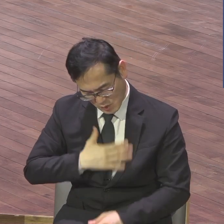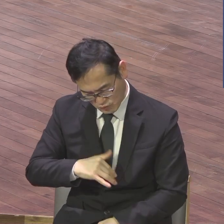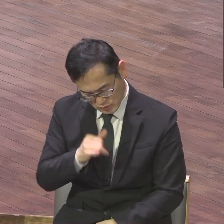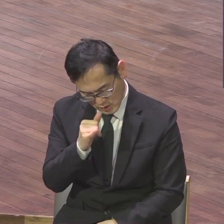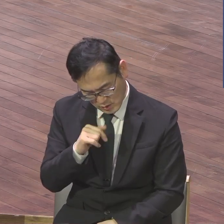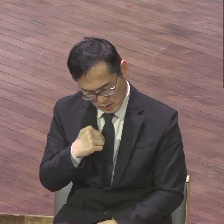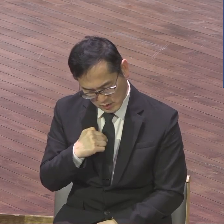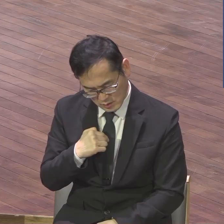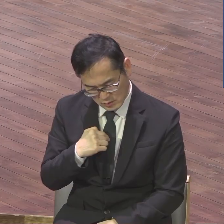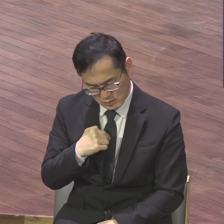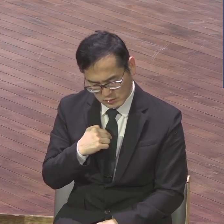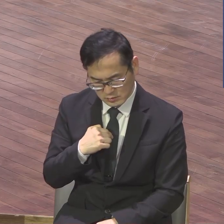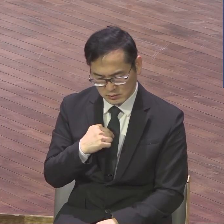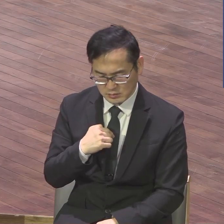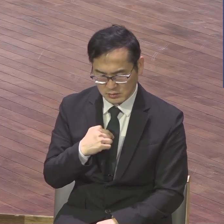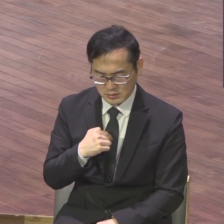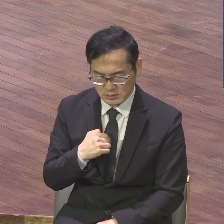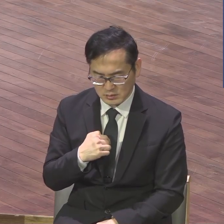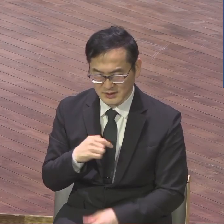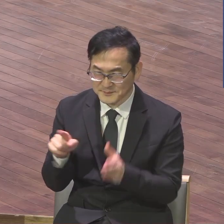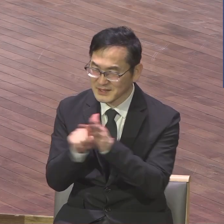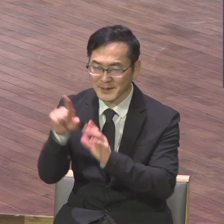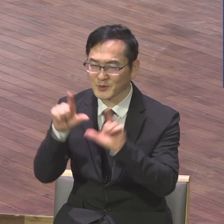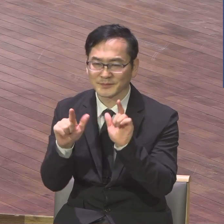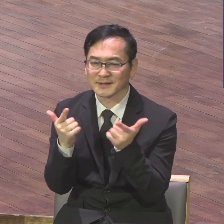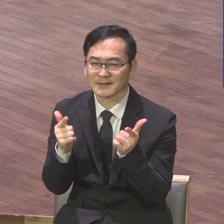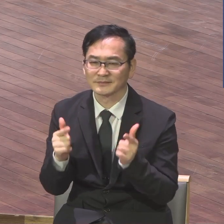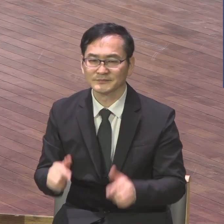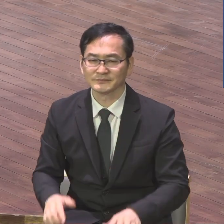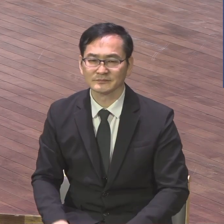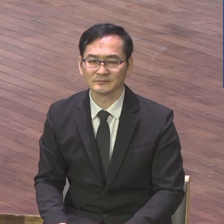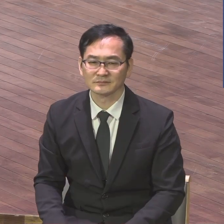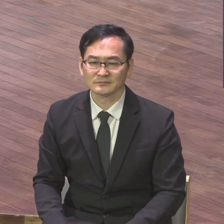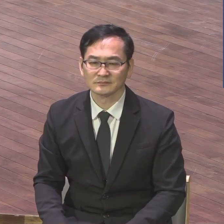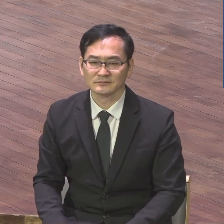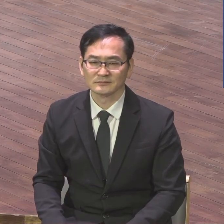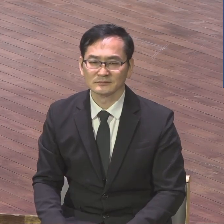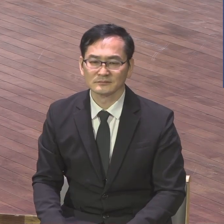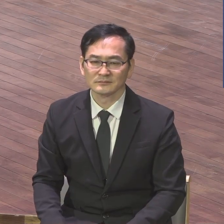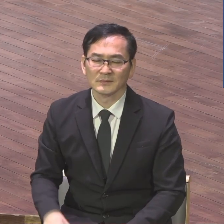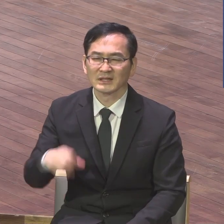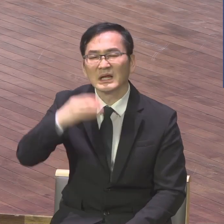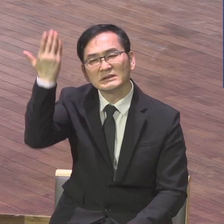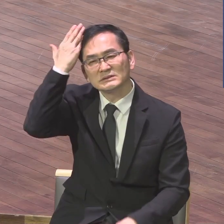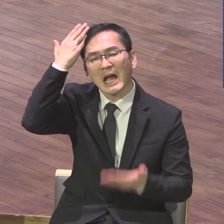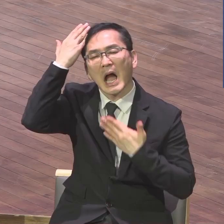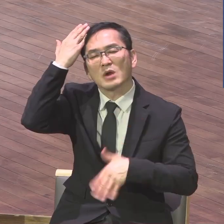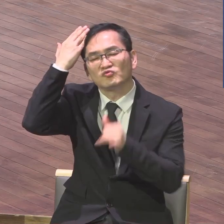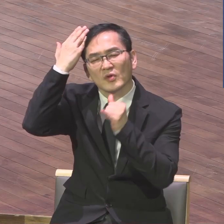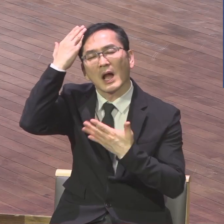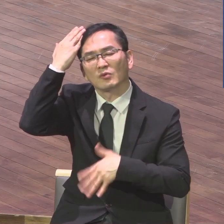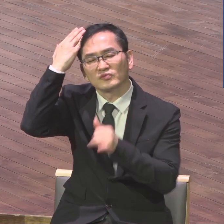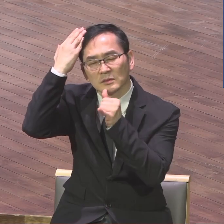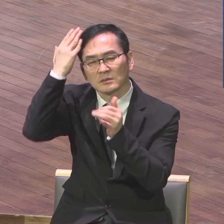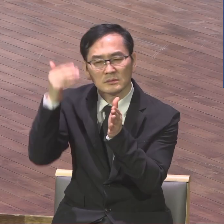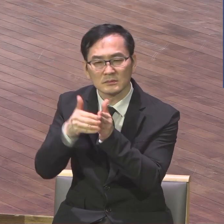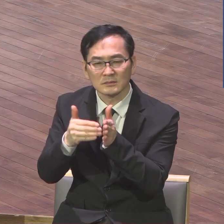생동감이 없지요. 정체된 삶을 살 수밖에 없지요. 예수님은 이런